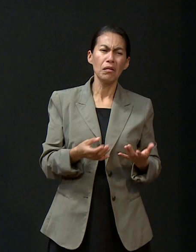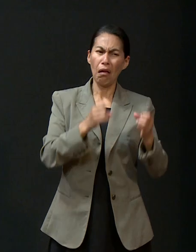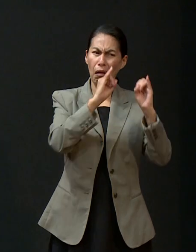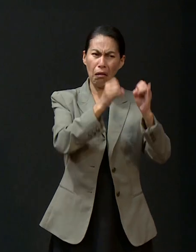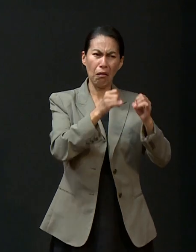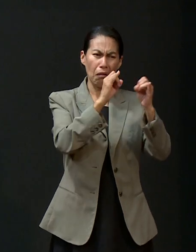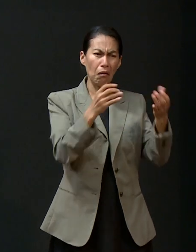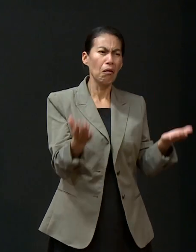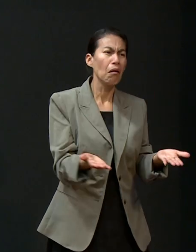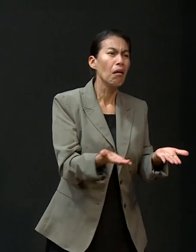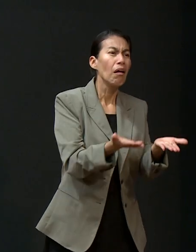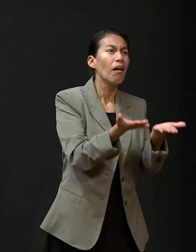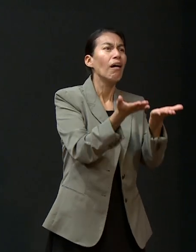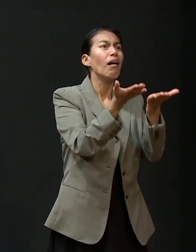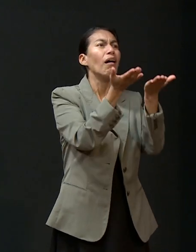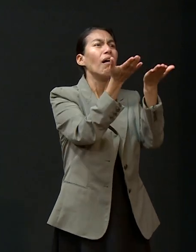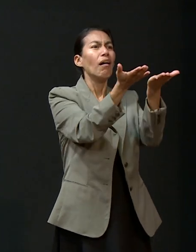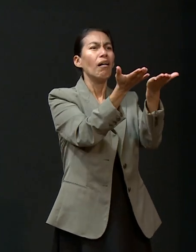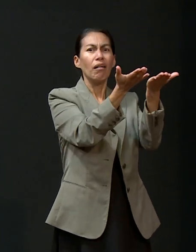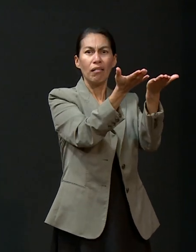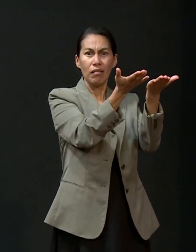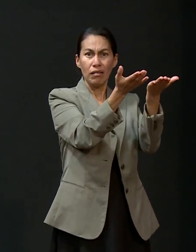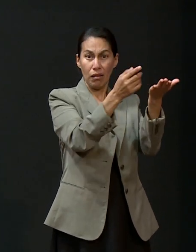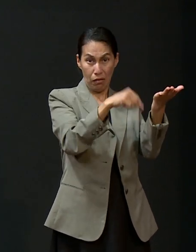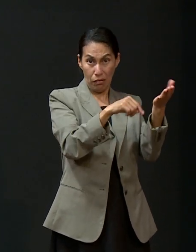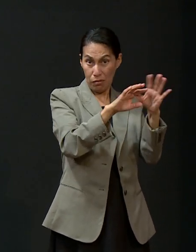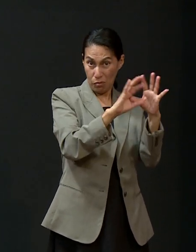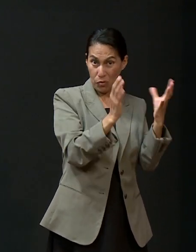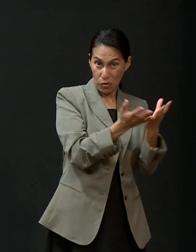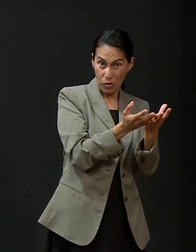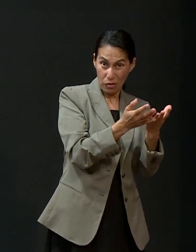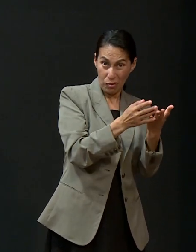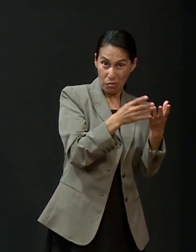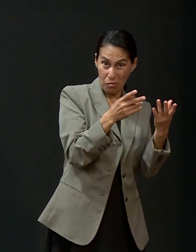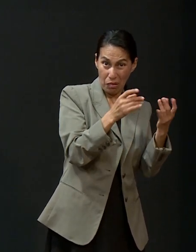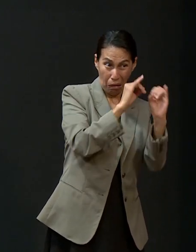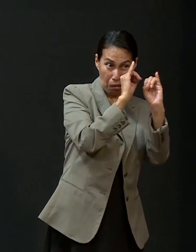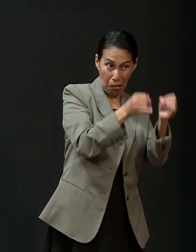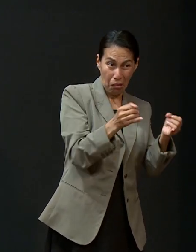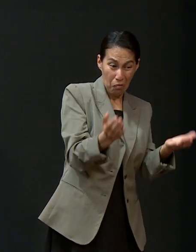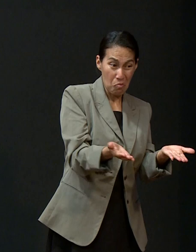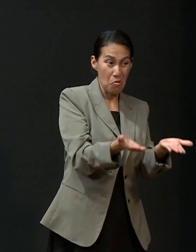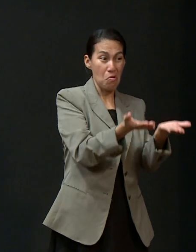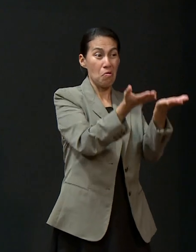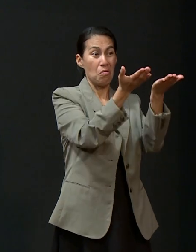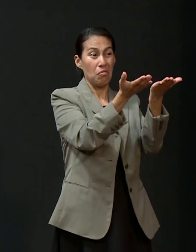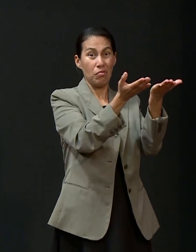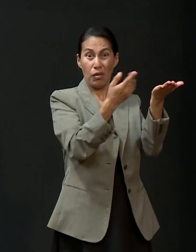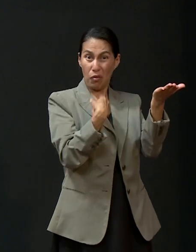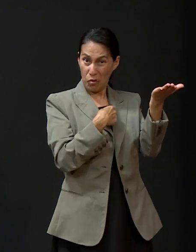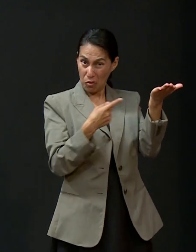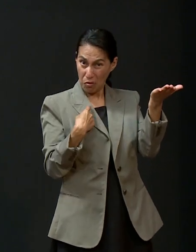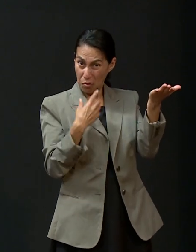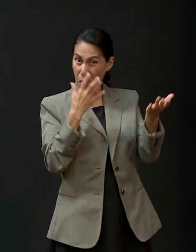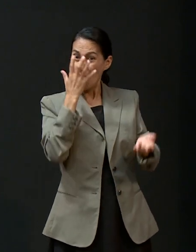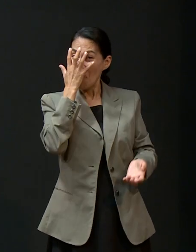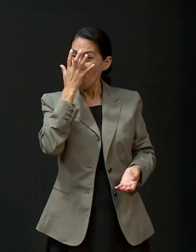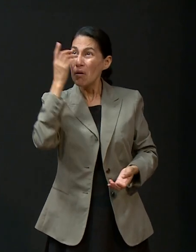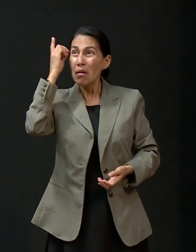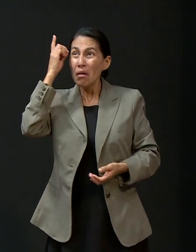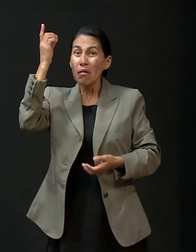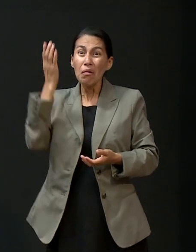Para poder Levantar Los ídolos Por los ídolos De este mundo Por que debemos